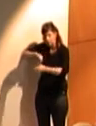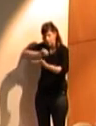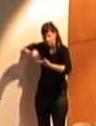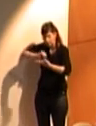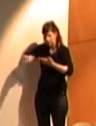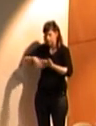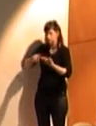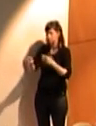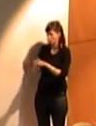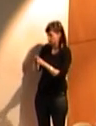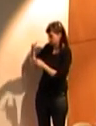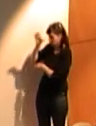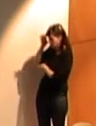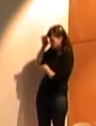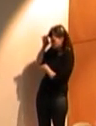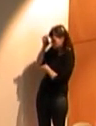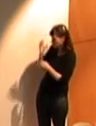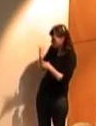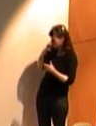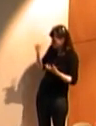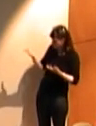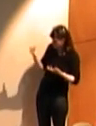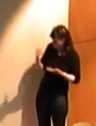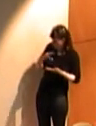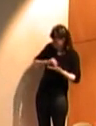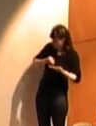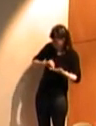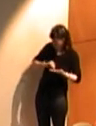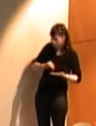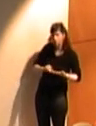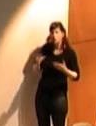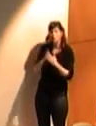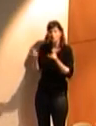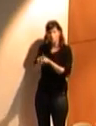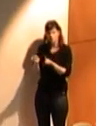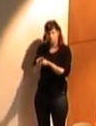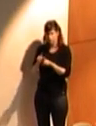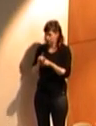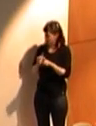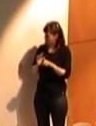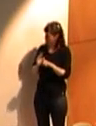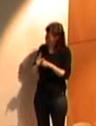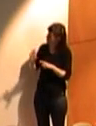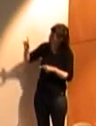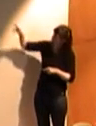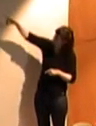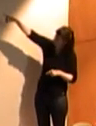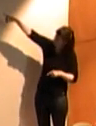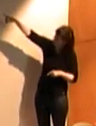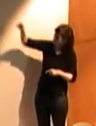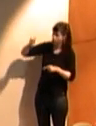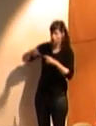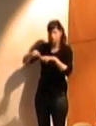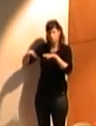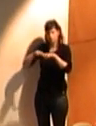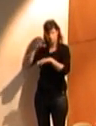aussi, pour retranscrire aussi ce qui pouvait être dit. Et on a travaillé aussi, alors ça c'était une méthode